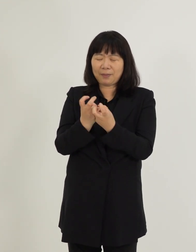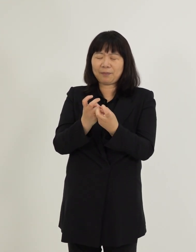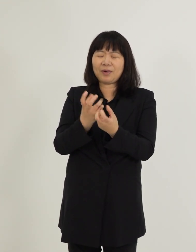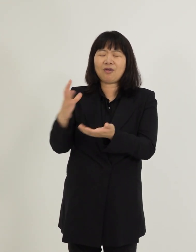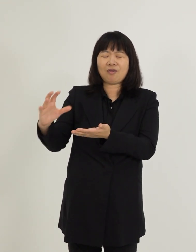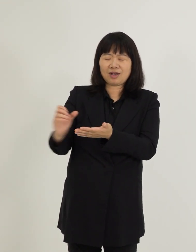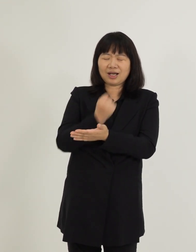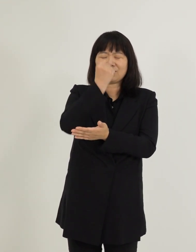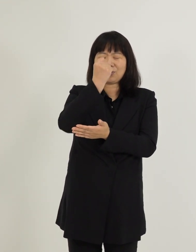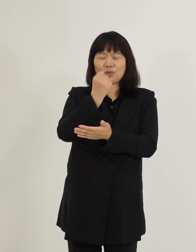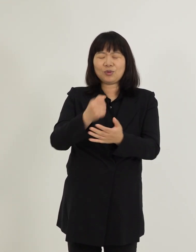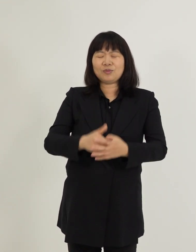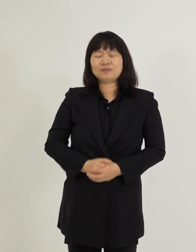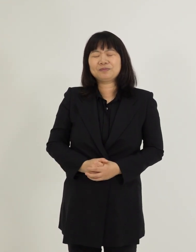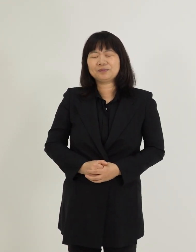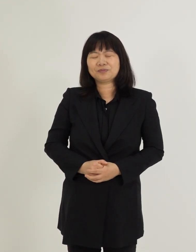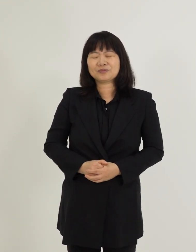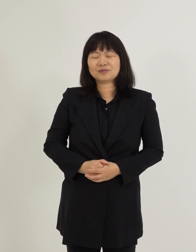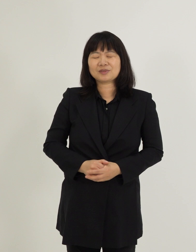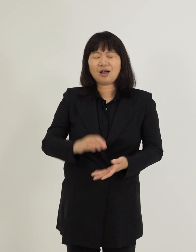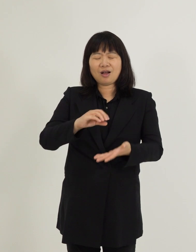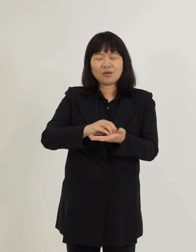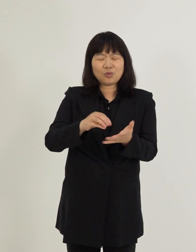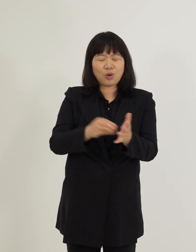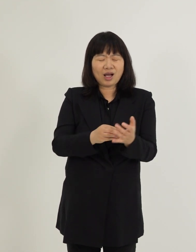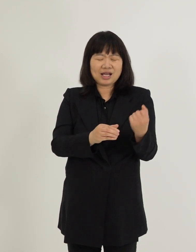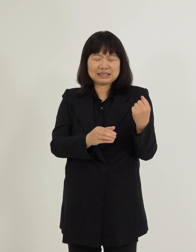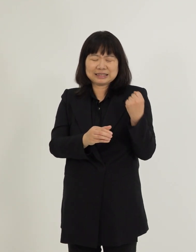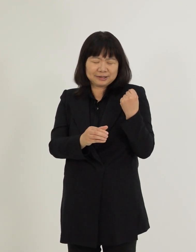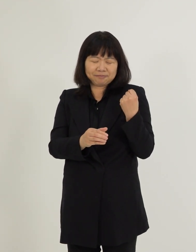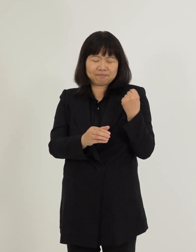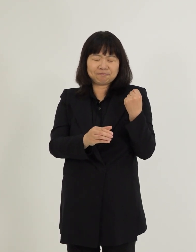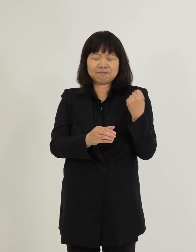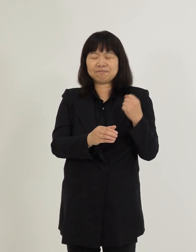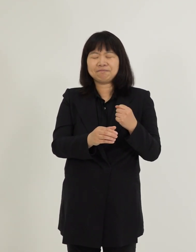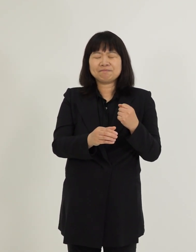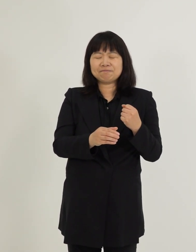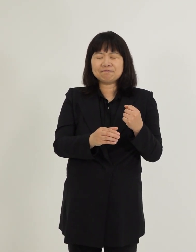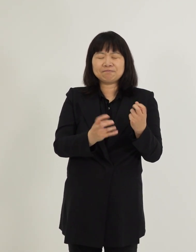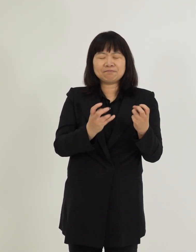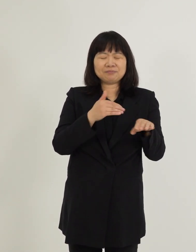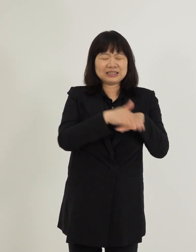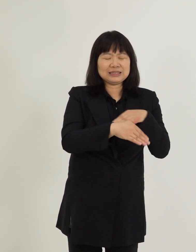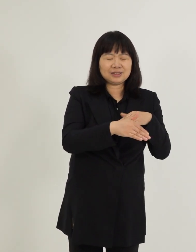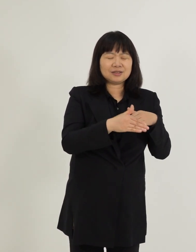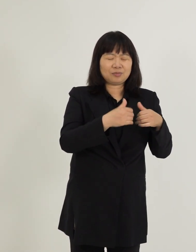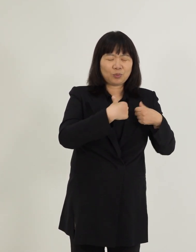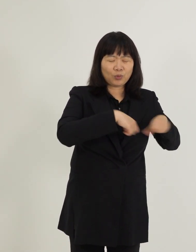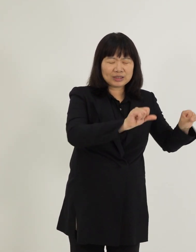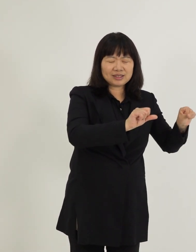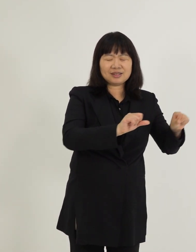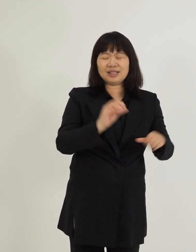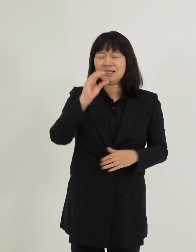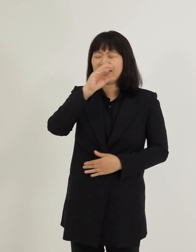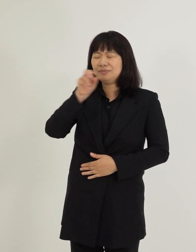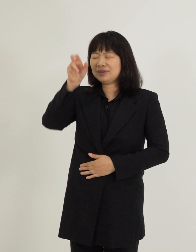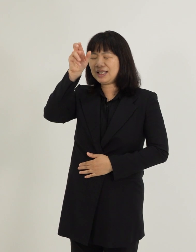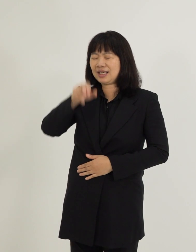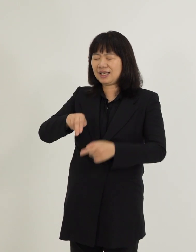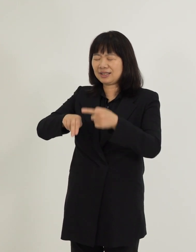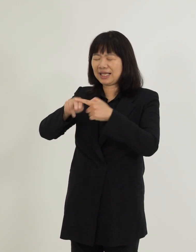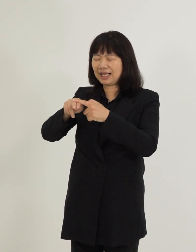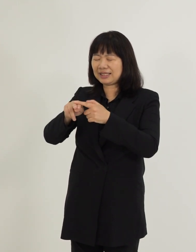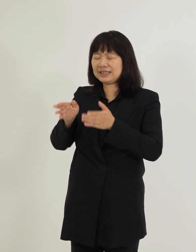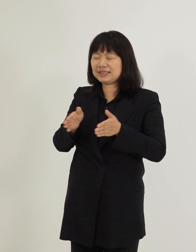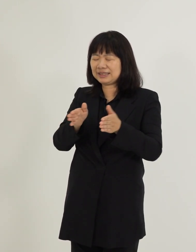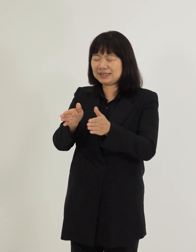방법으로 규모와 크기와 세력의 방식으로 사는 삶이 아니라 십자가의 길을 따르는 삶의